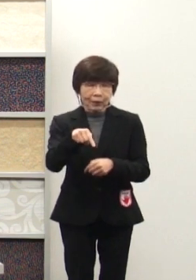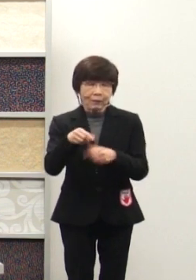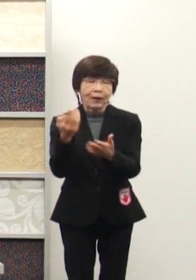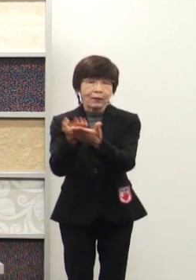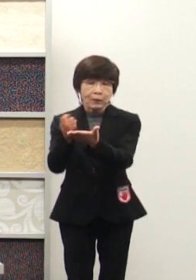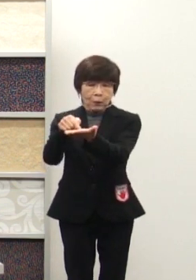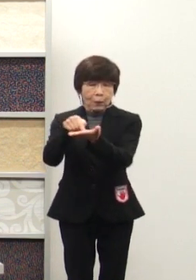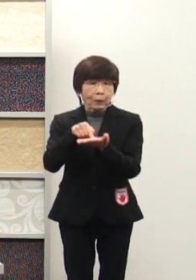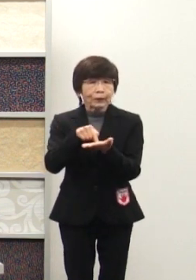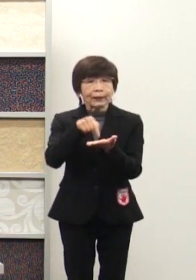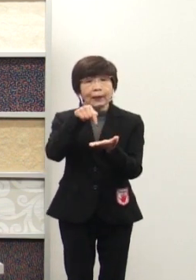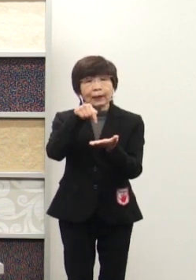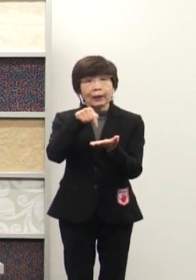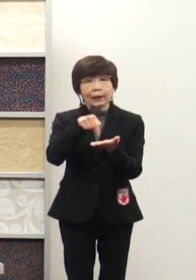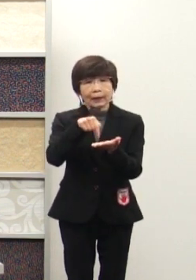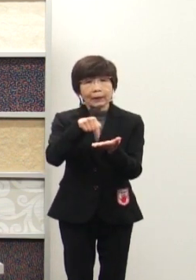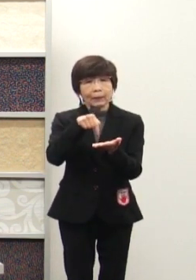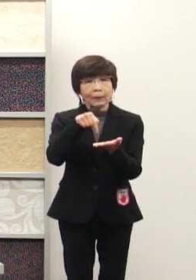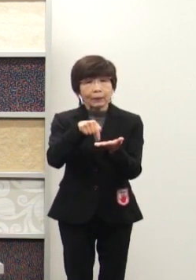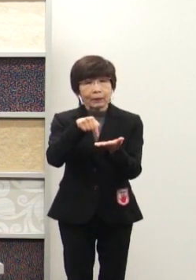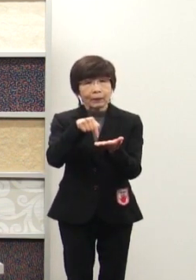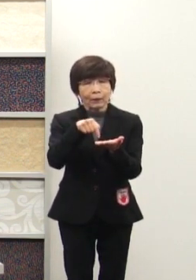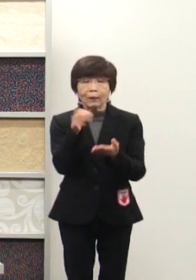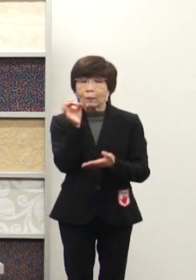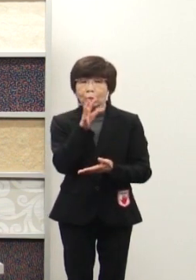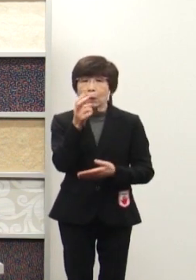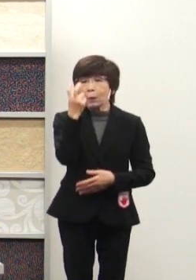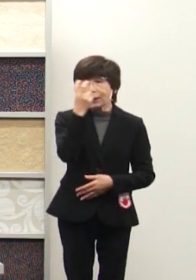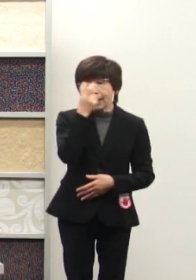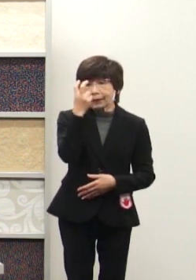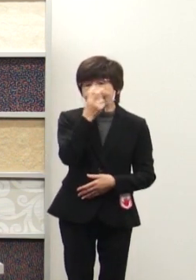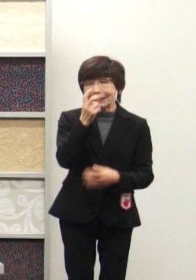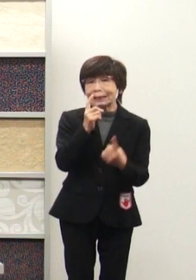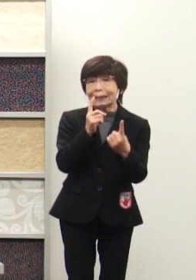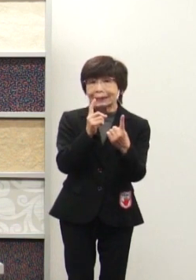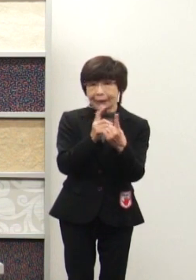を、これ無料検査の、